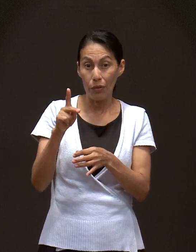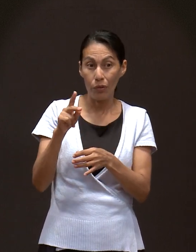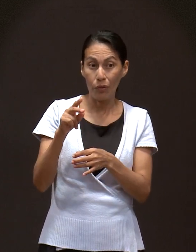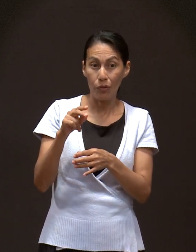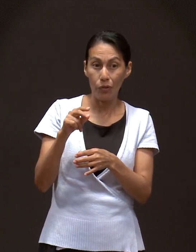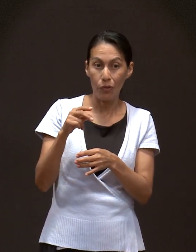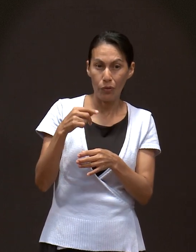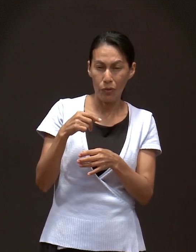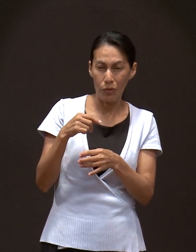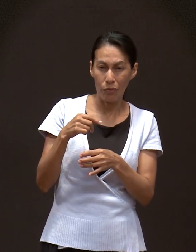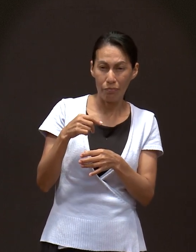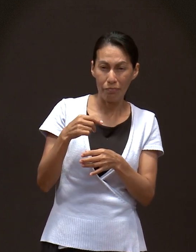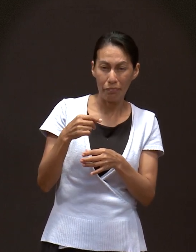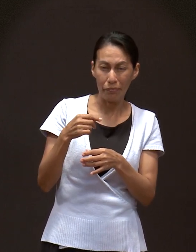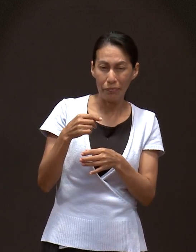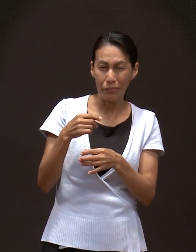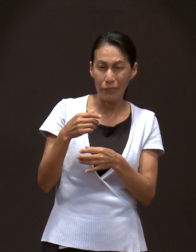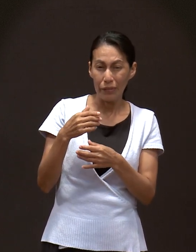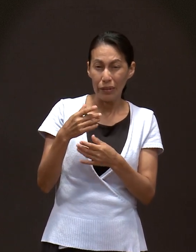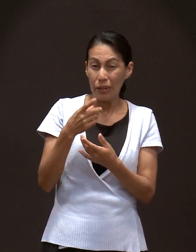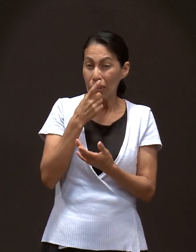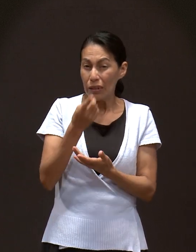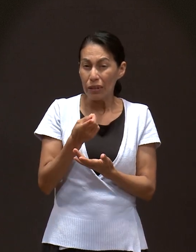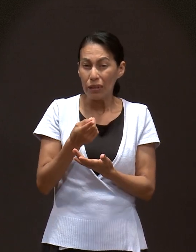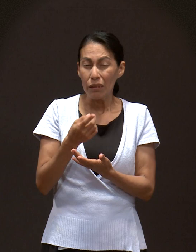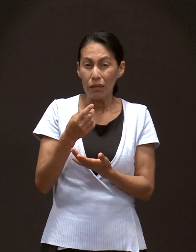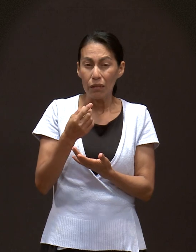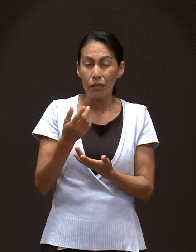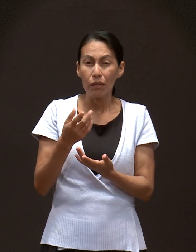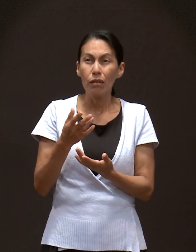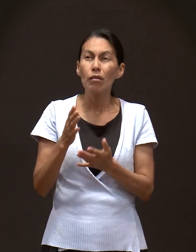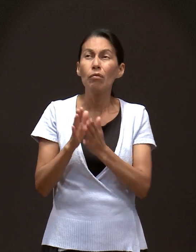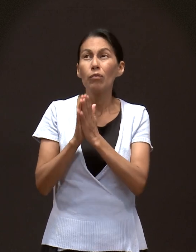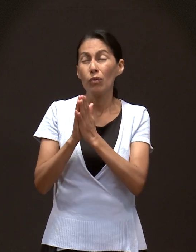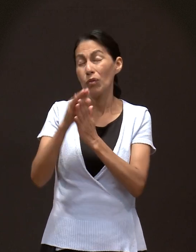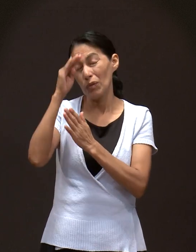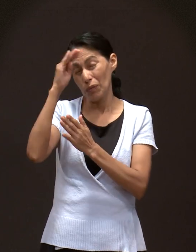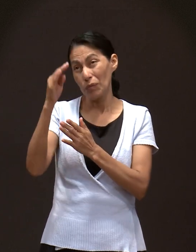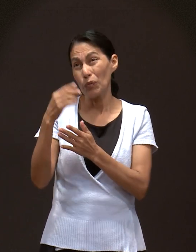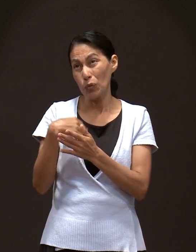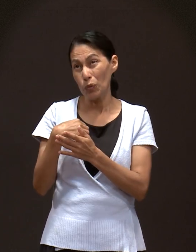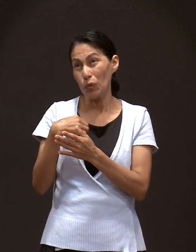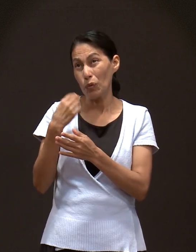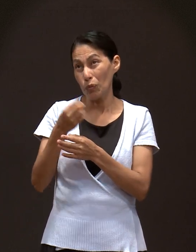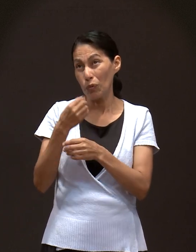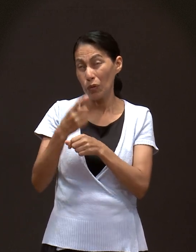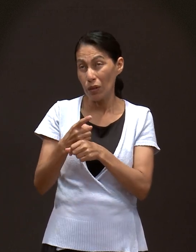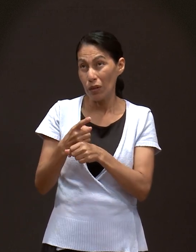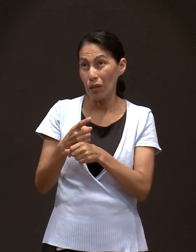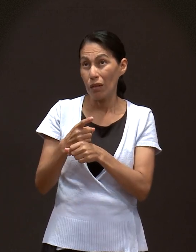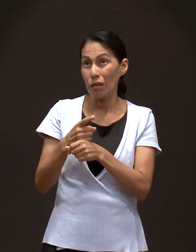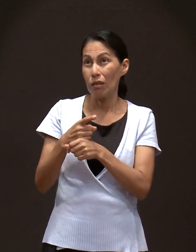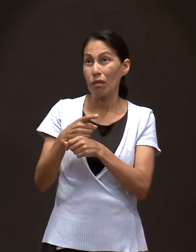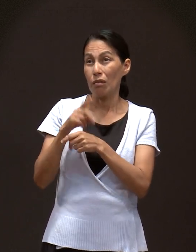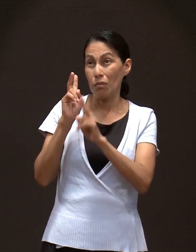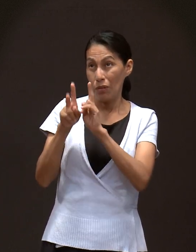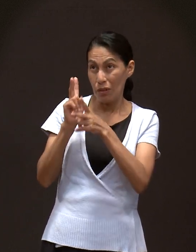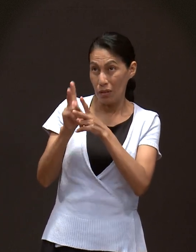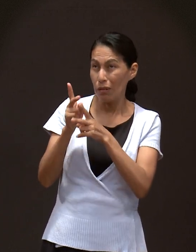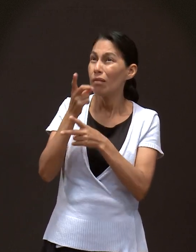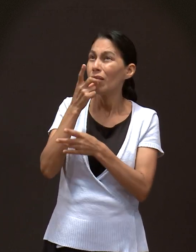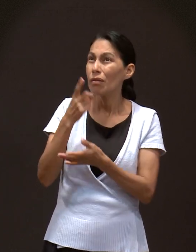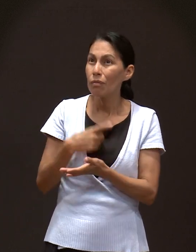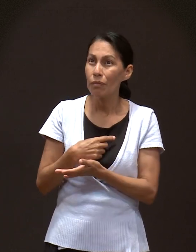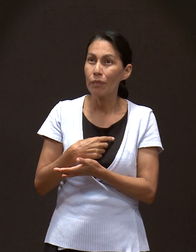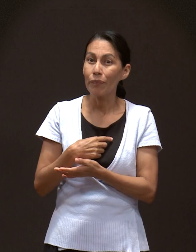nunca me imaginé, en esas semanas, dije, Señor, si necesito contarlo a alguien más, pues dame la oportunidad de hacerlo. Y justo esta